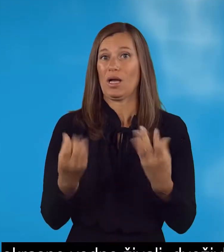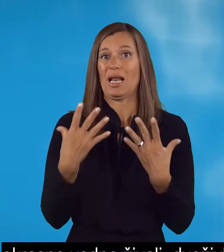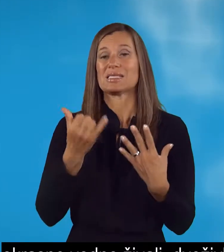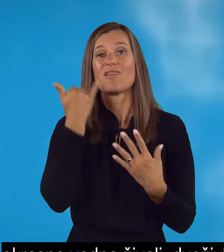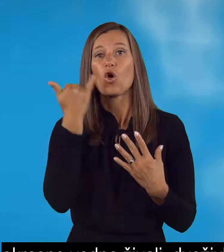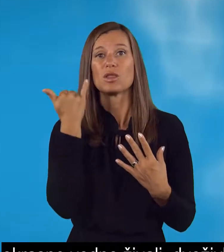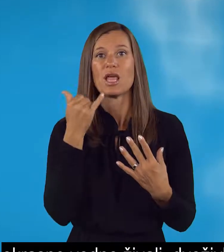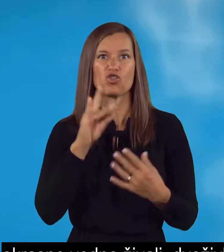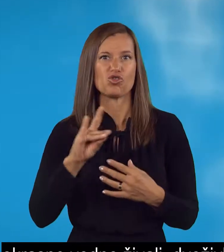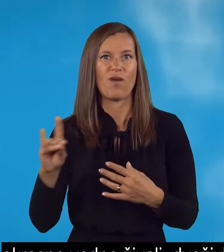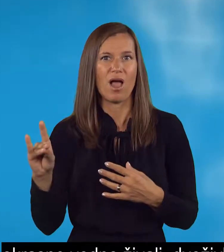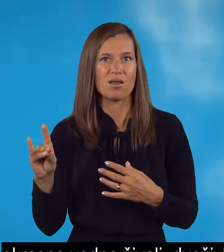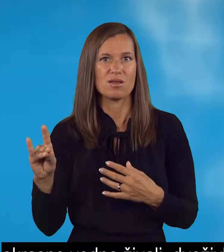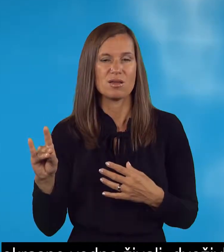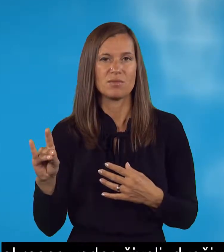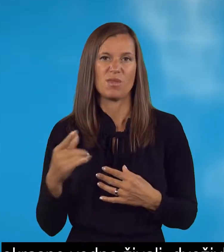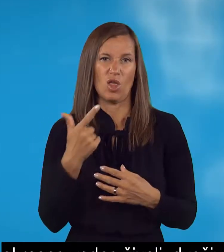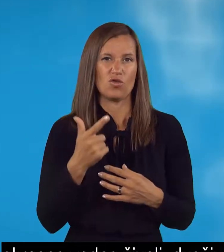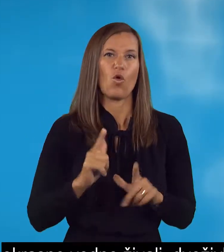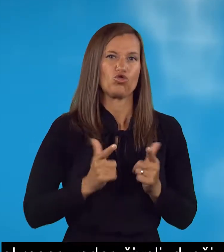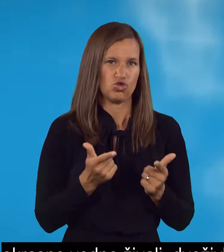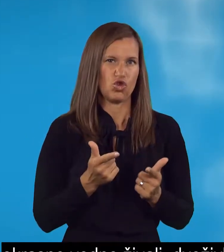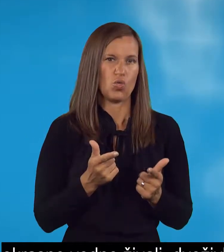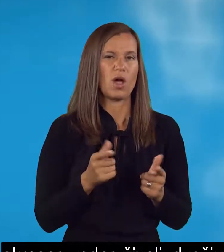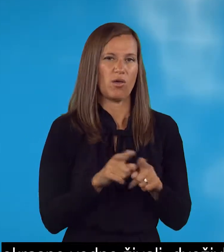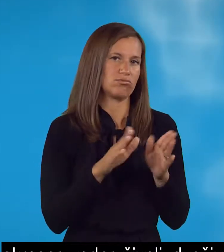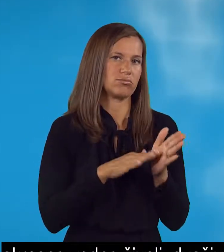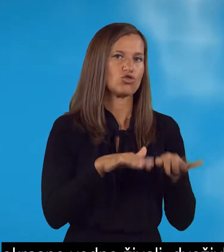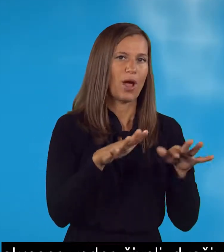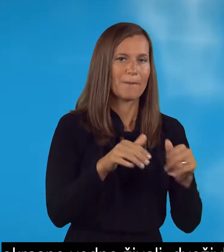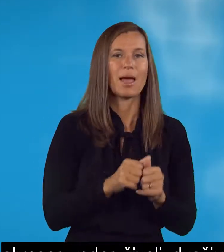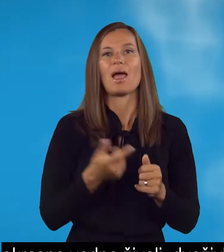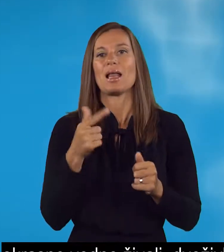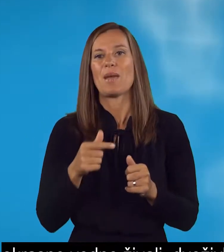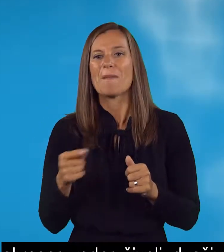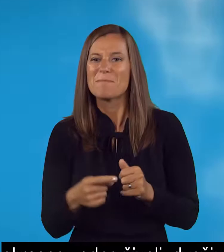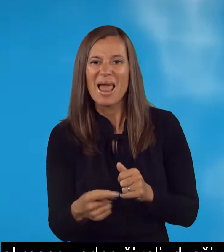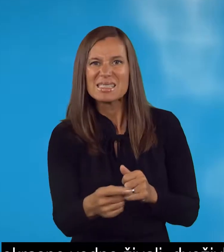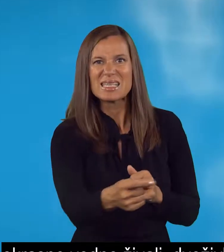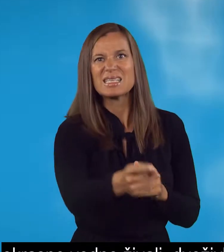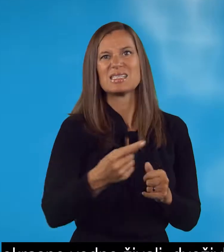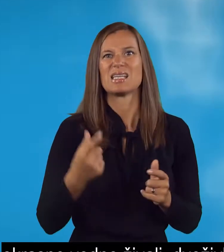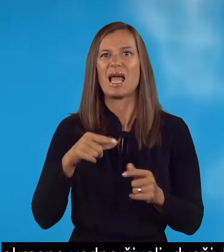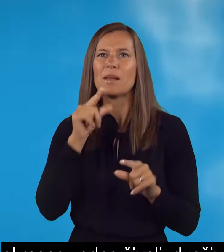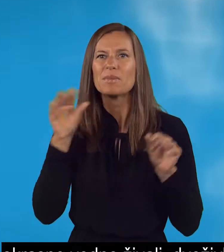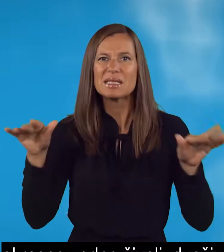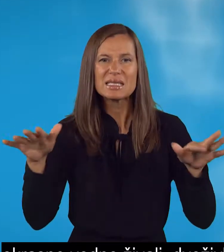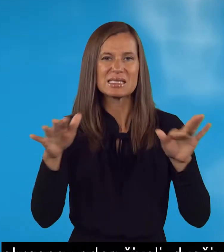okrasne vodne živali, dvoživke, plazilci, ptice,